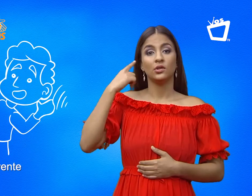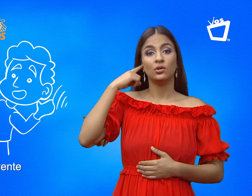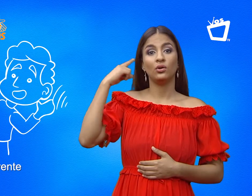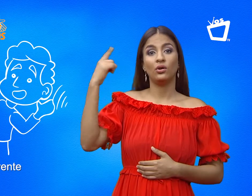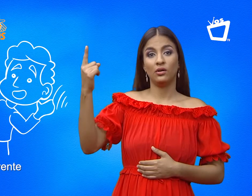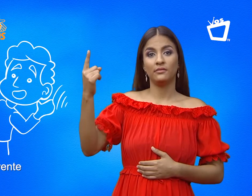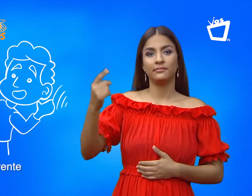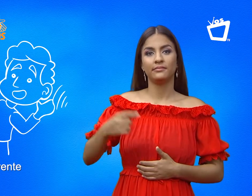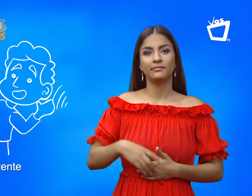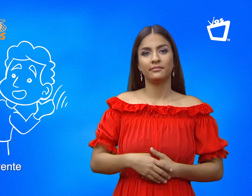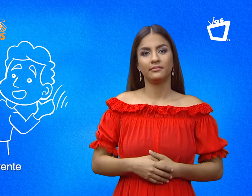oyente